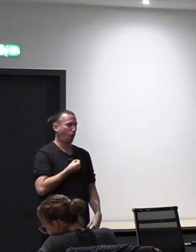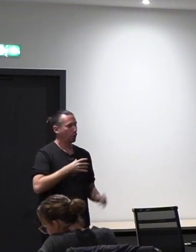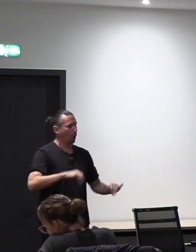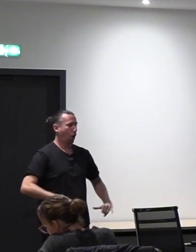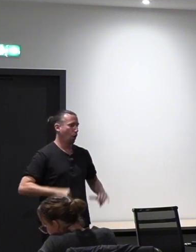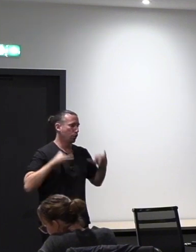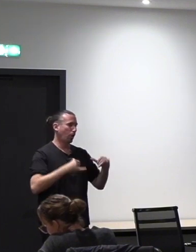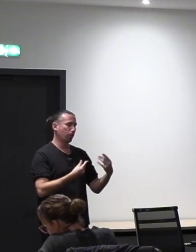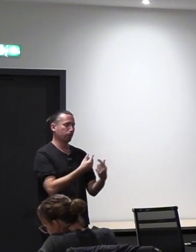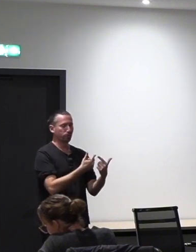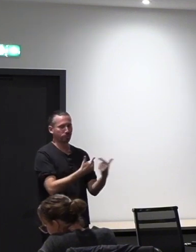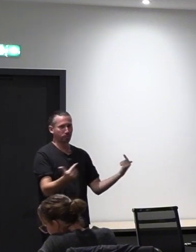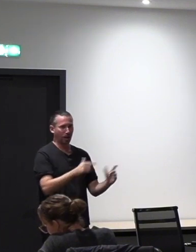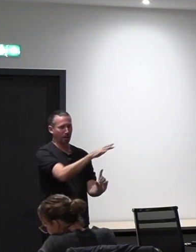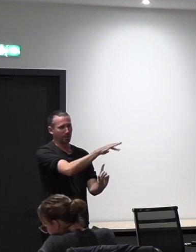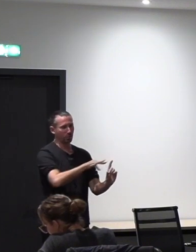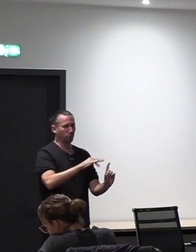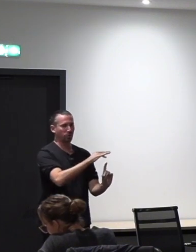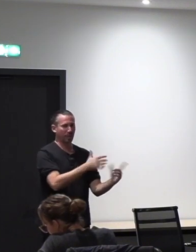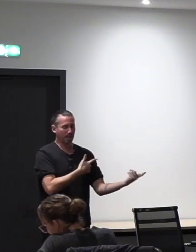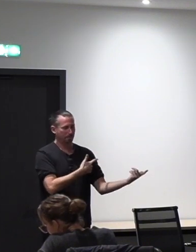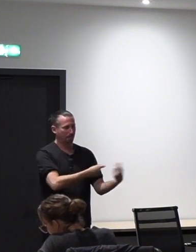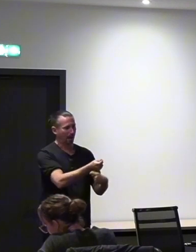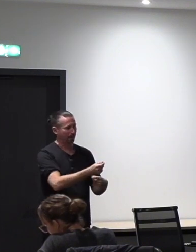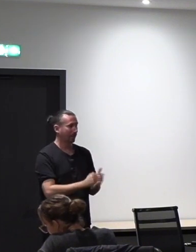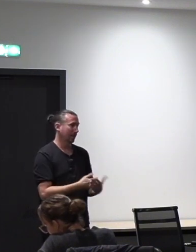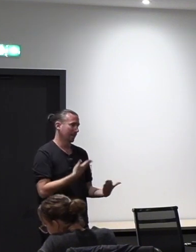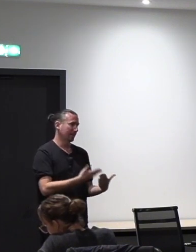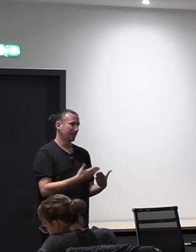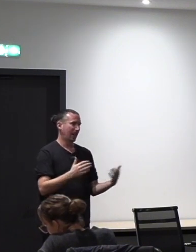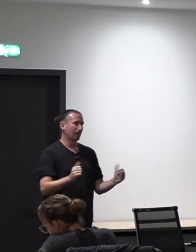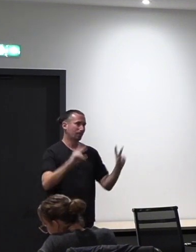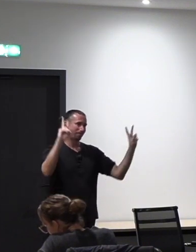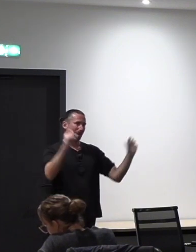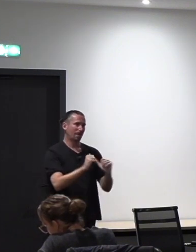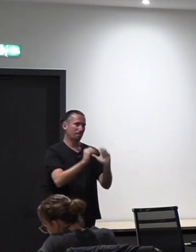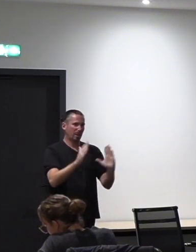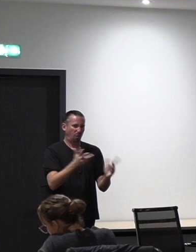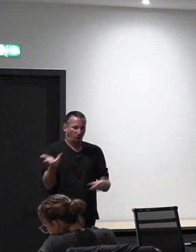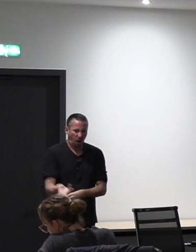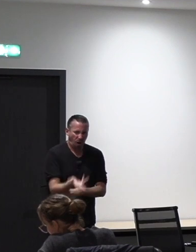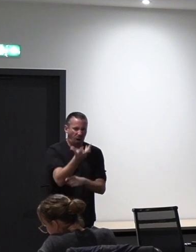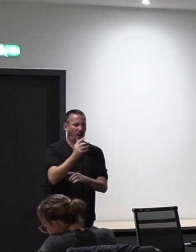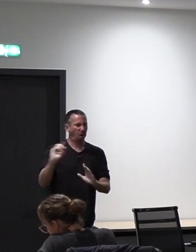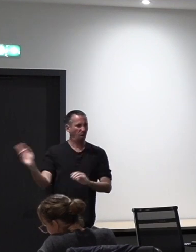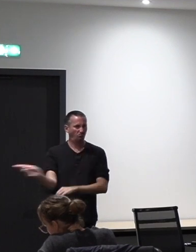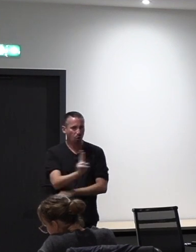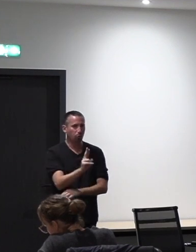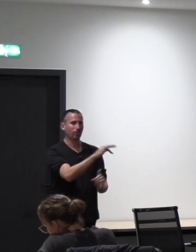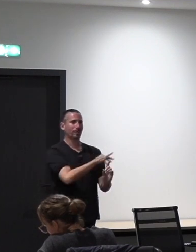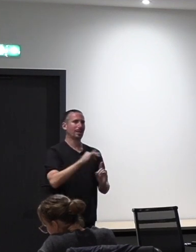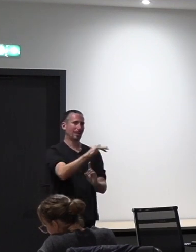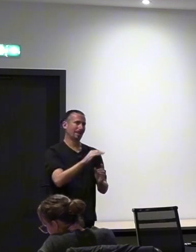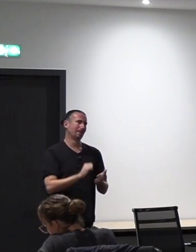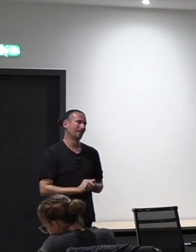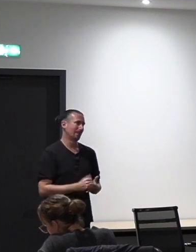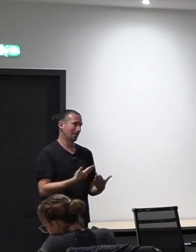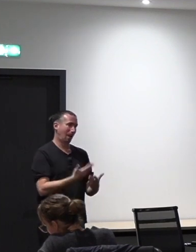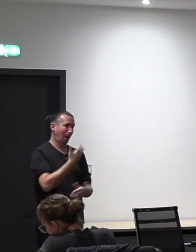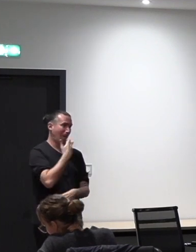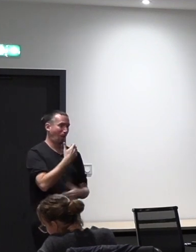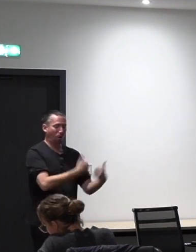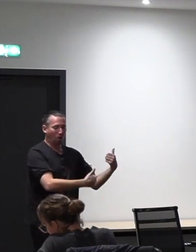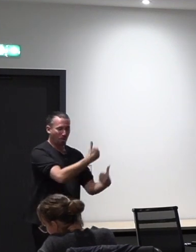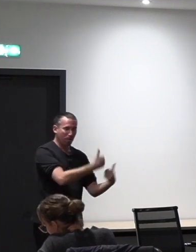s'appelait les maisons de redressement. C'est une horreur, hein. La compétition, c'est limite. le redressement c'est une horreur,